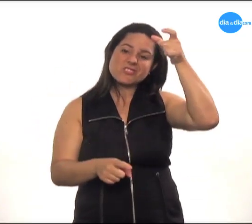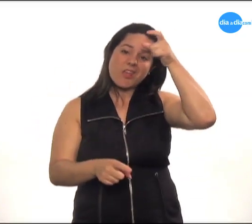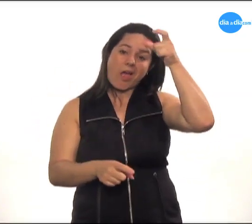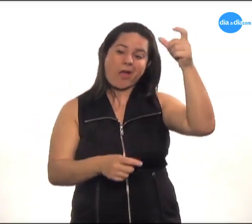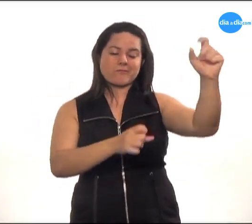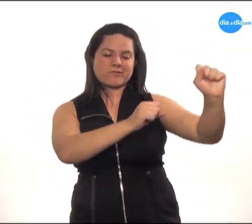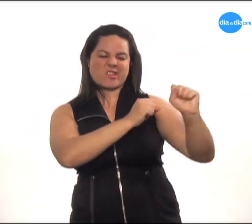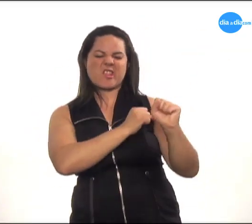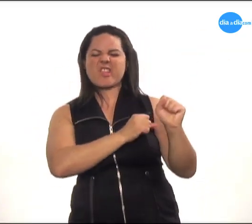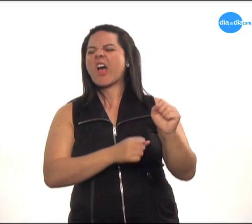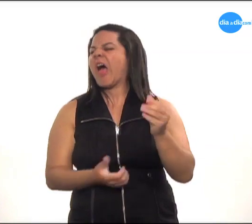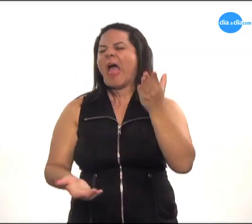gente,